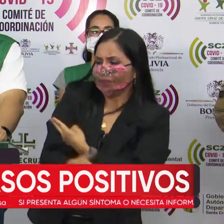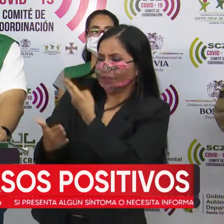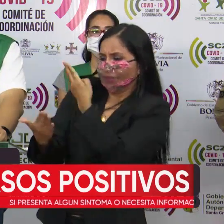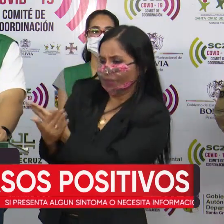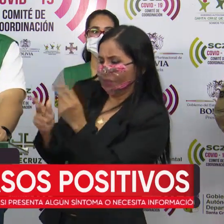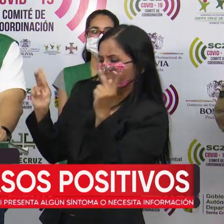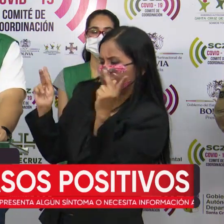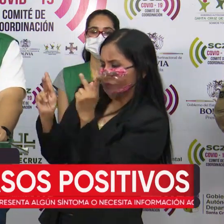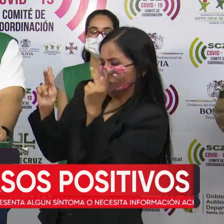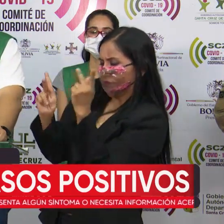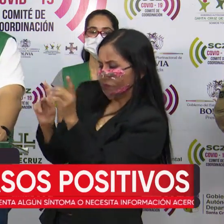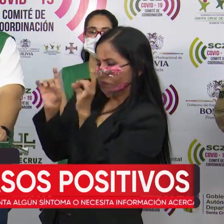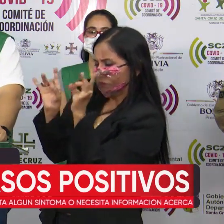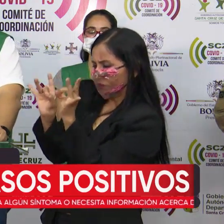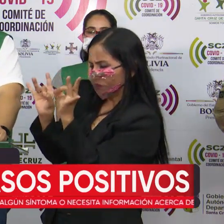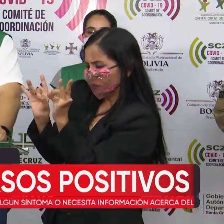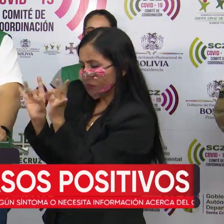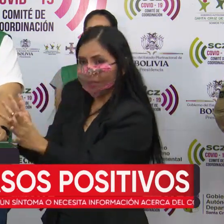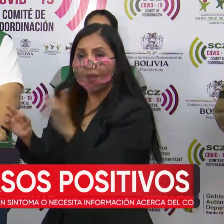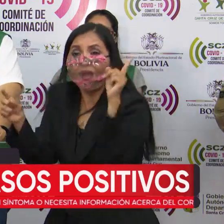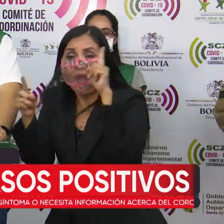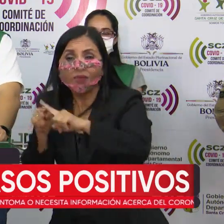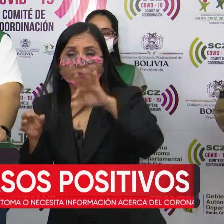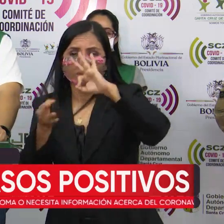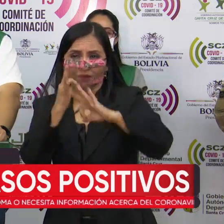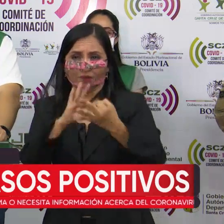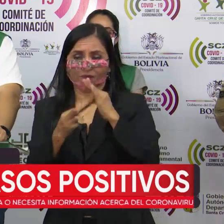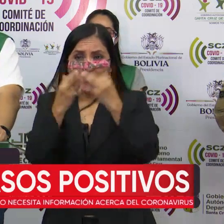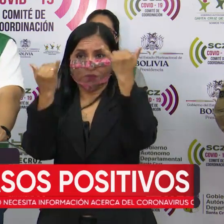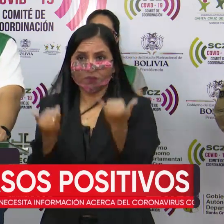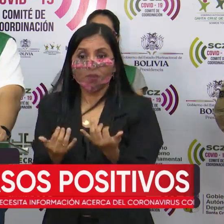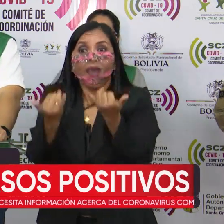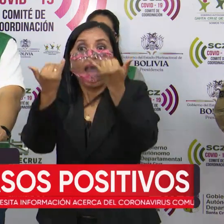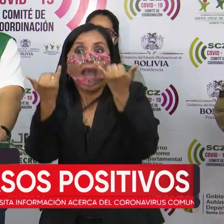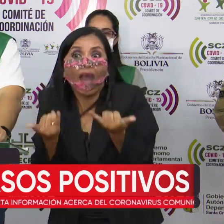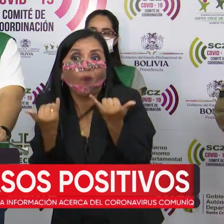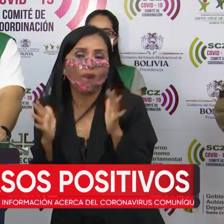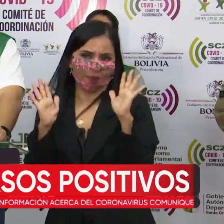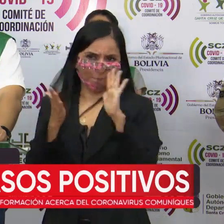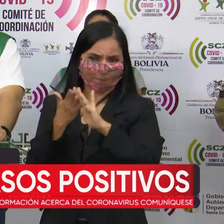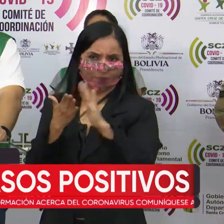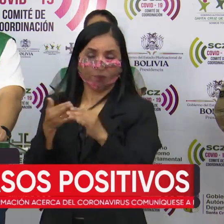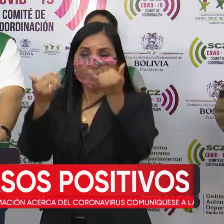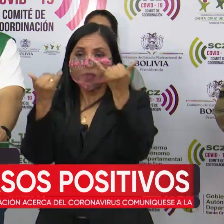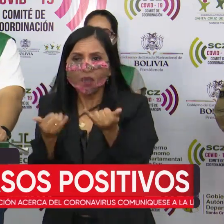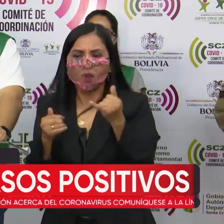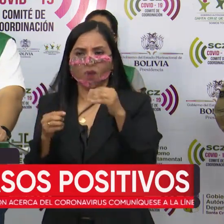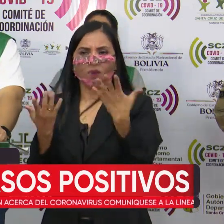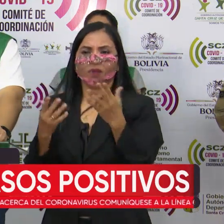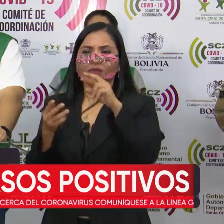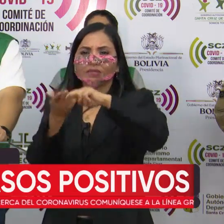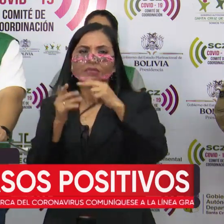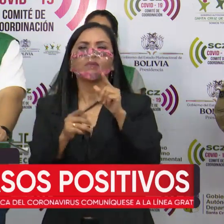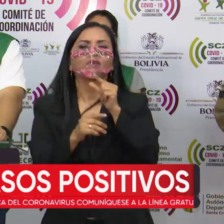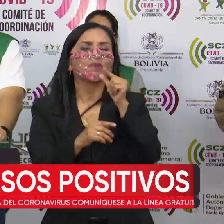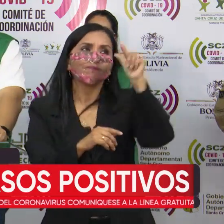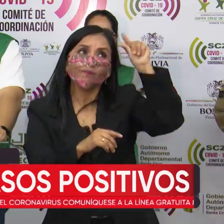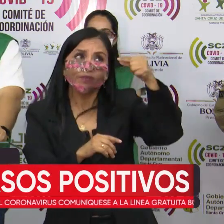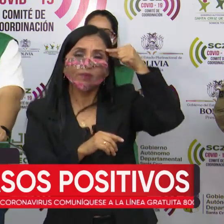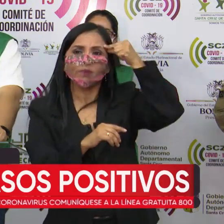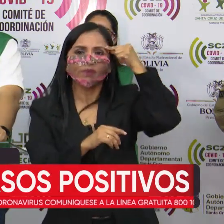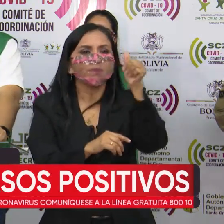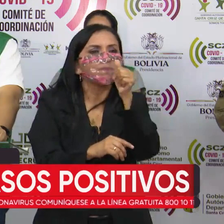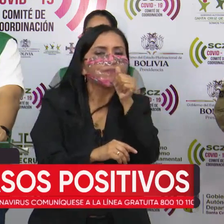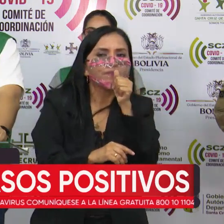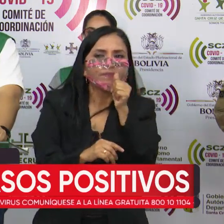las unidades de terapia intensiva hasta la fecha. Hoy día, mejor dicho, en el sistema público, la seguridad social y el